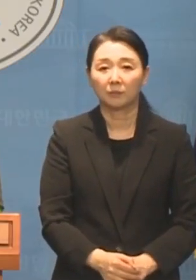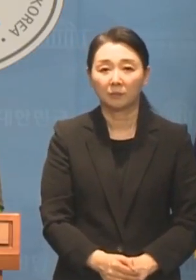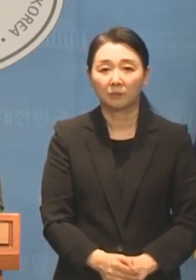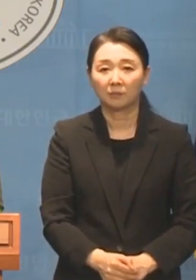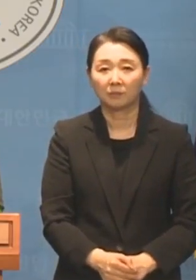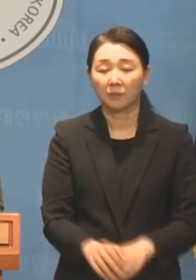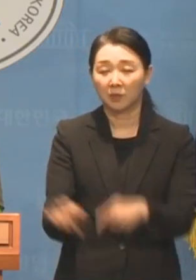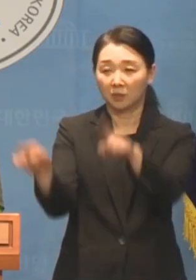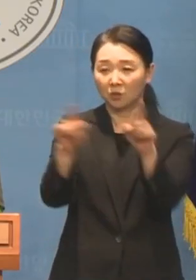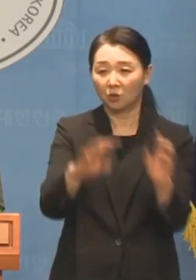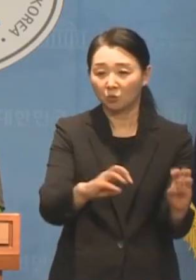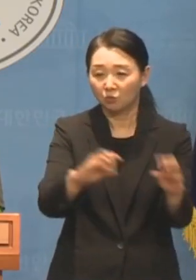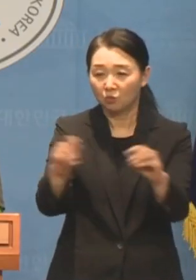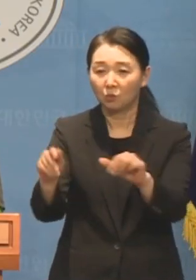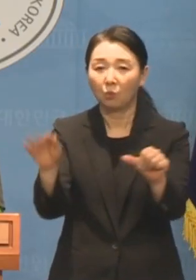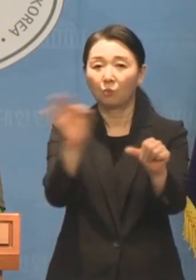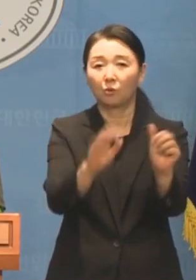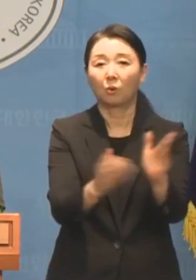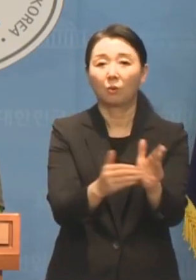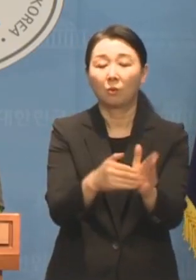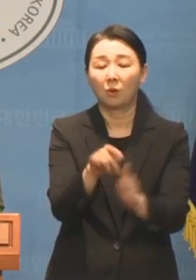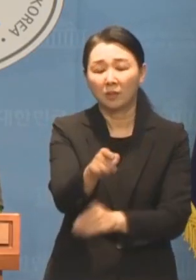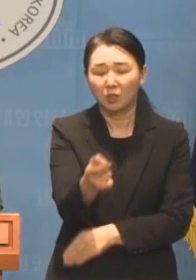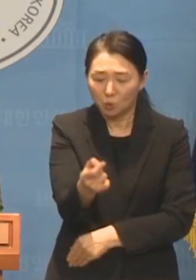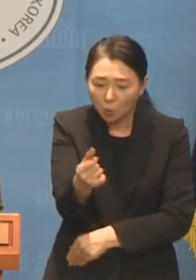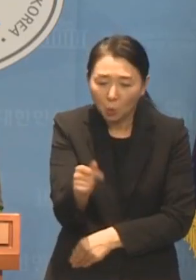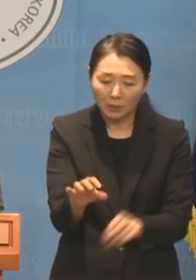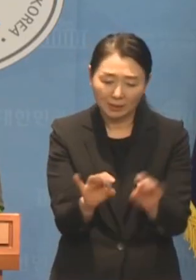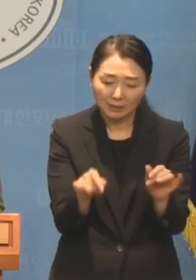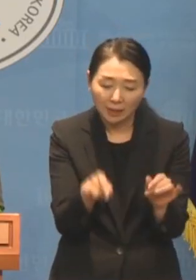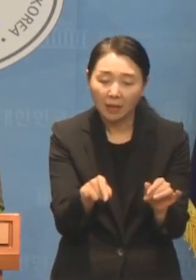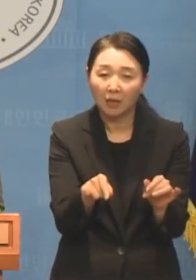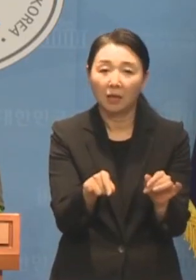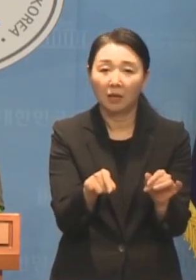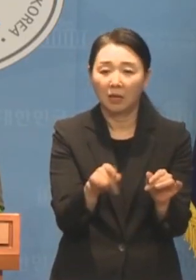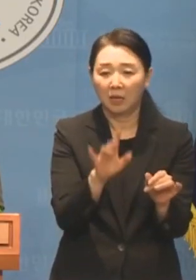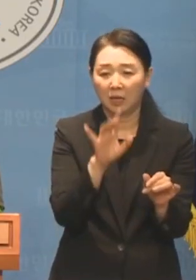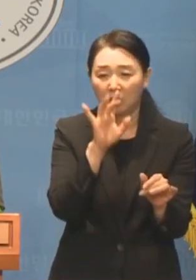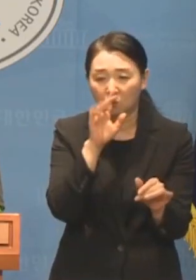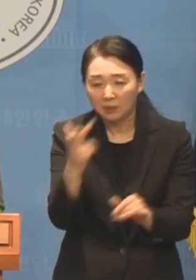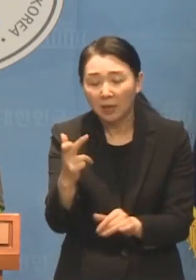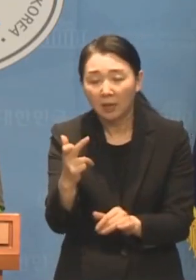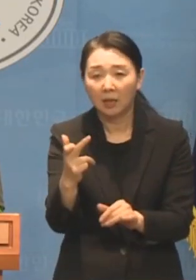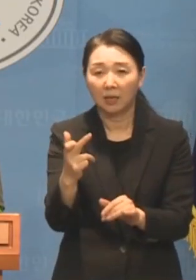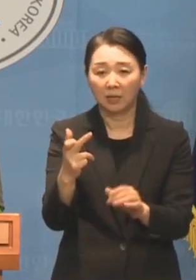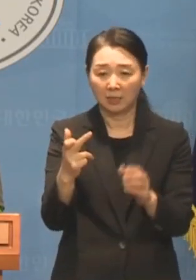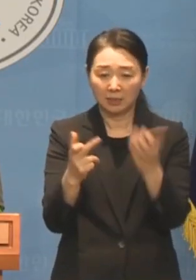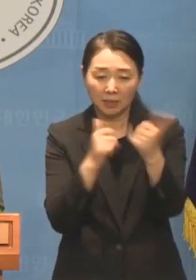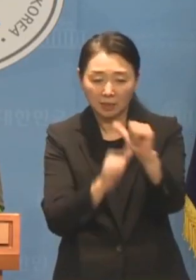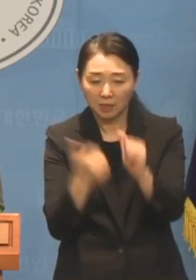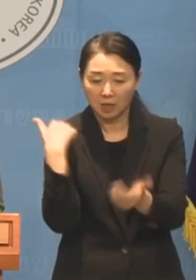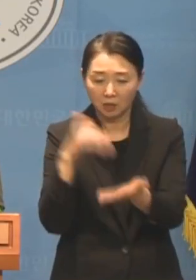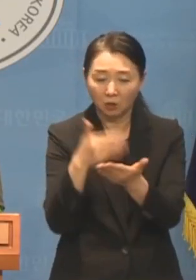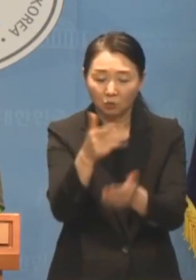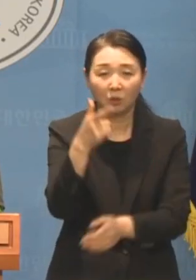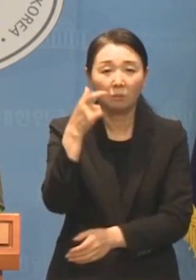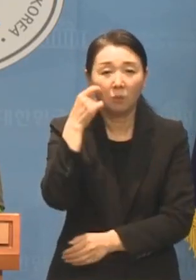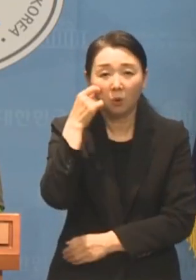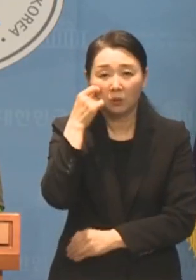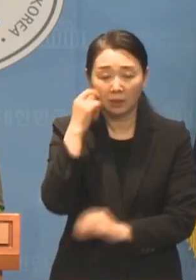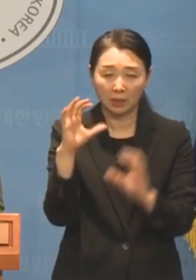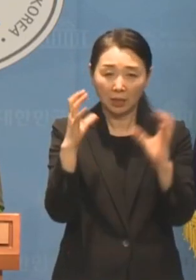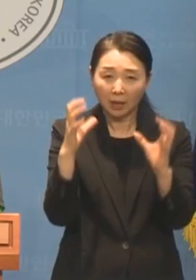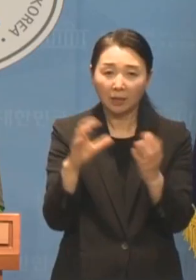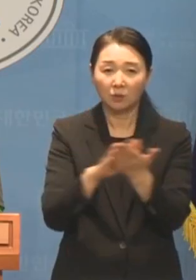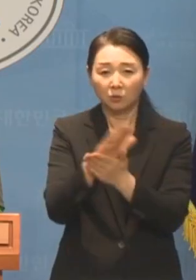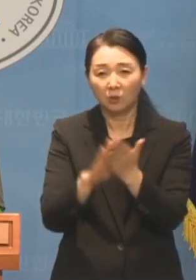국토의 5%밖에 되지 않는 이 작은 땅조차 아이들에게 되돌려줄 수 없다면 우리는 아이들이 누려야